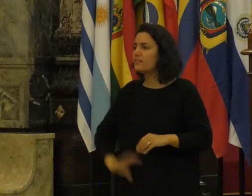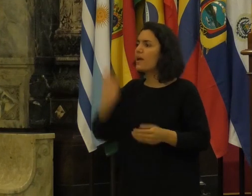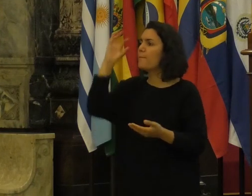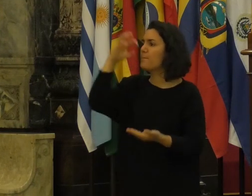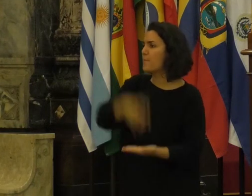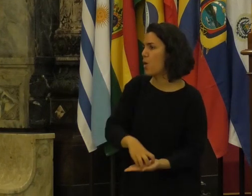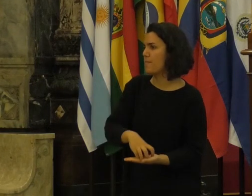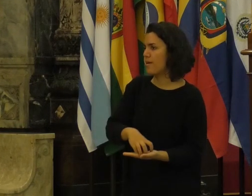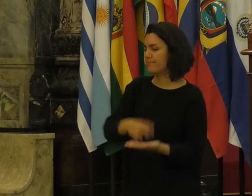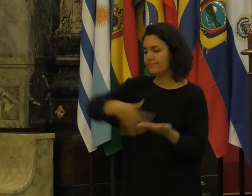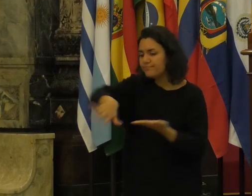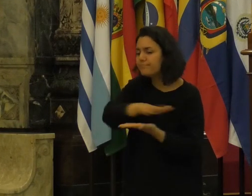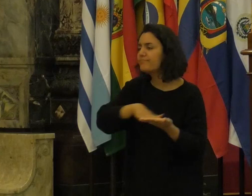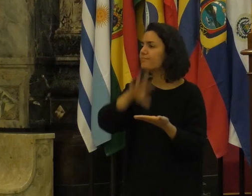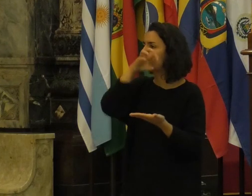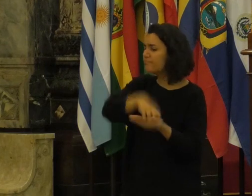locales y regionales.